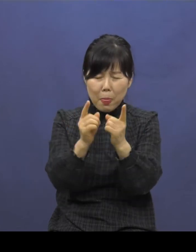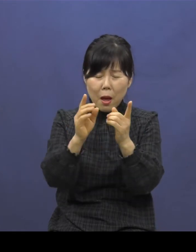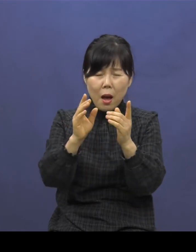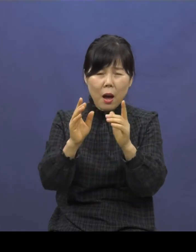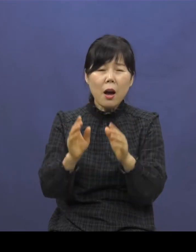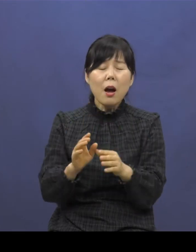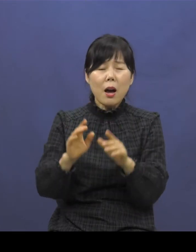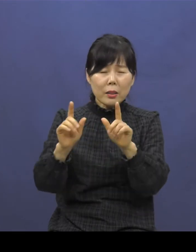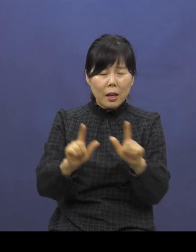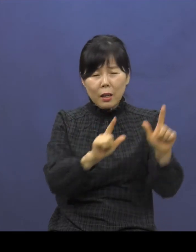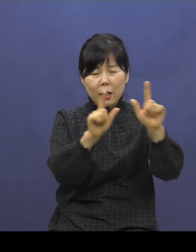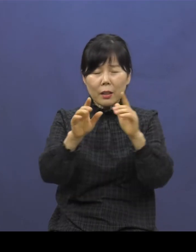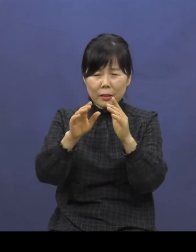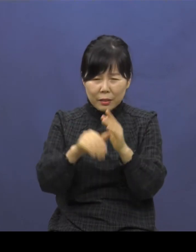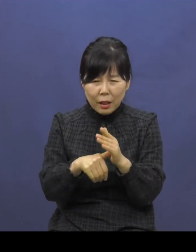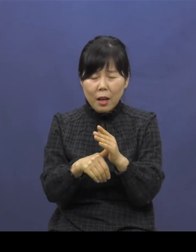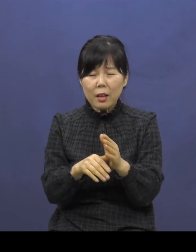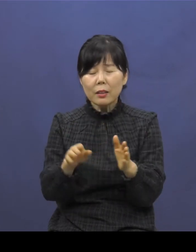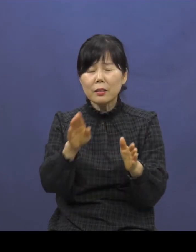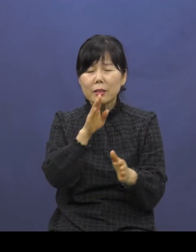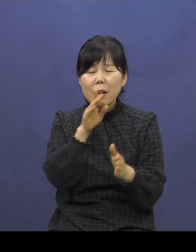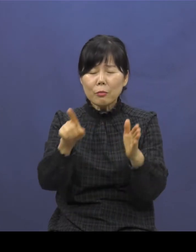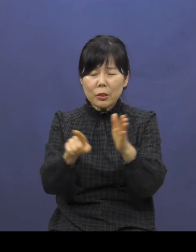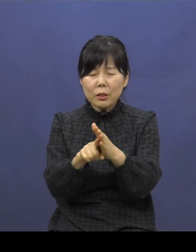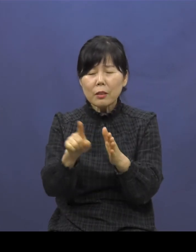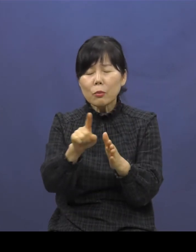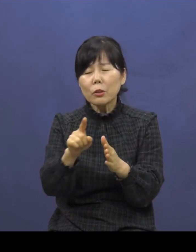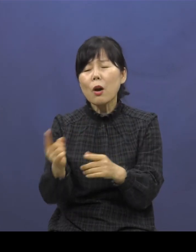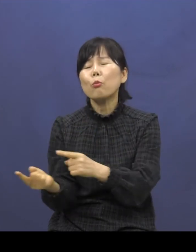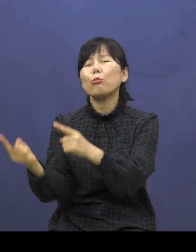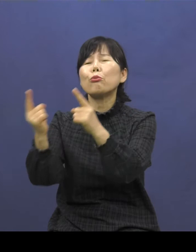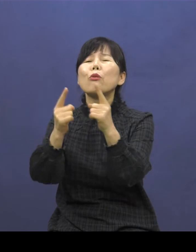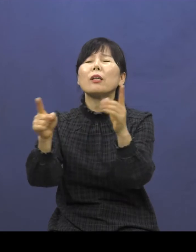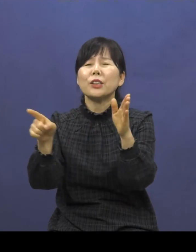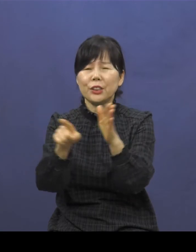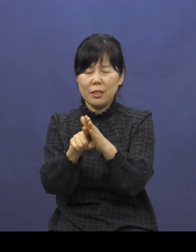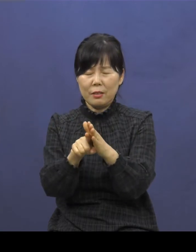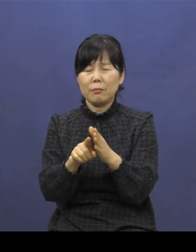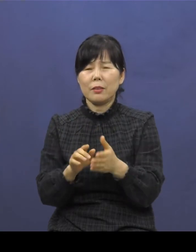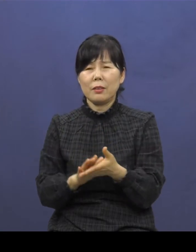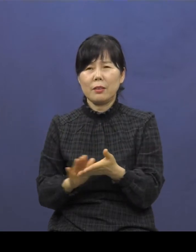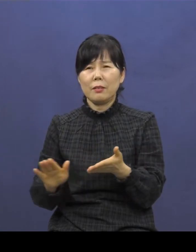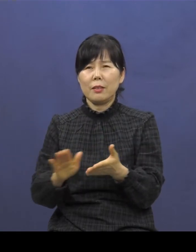고난이 있는 이 삶 속에 살아가는 참신앙은 뭐냐? 그건 바로 부활신앙입니다.